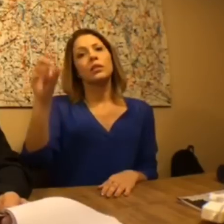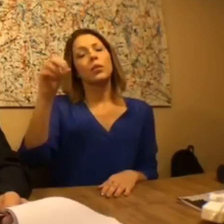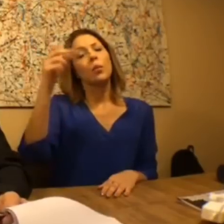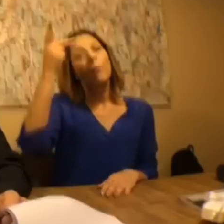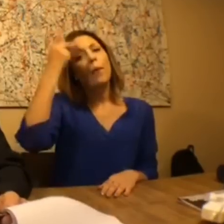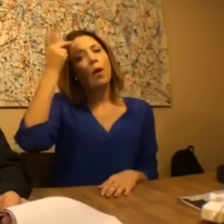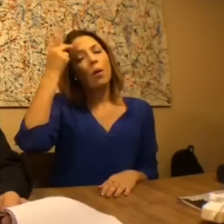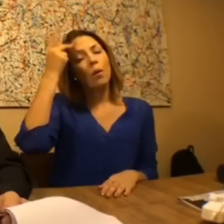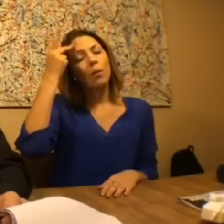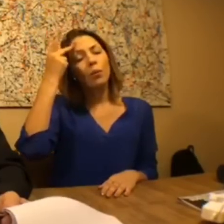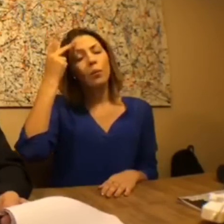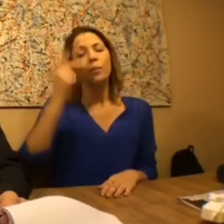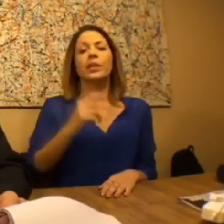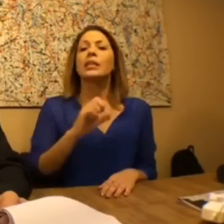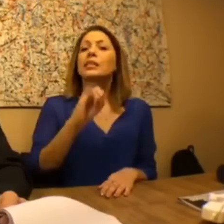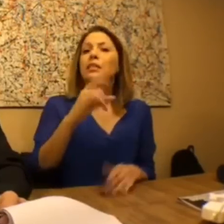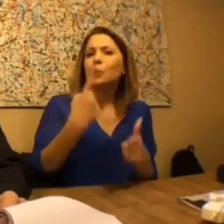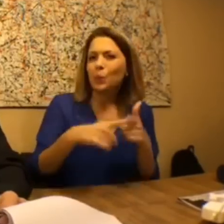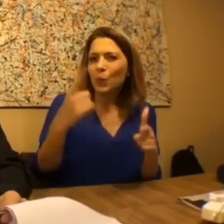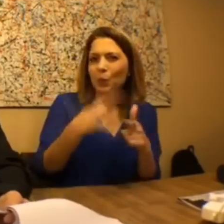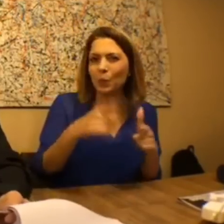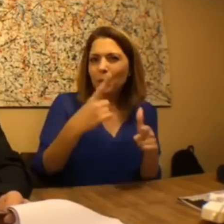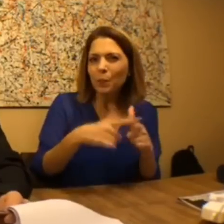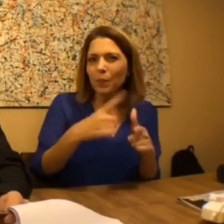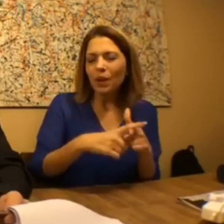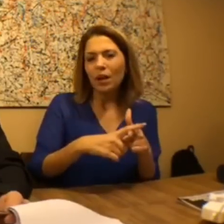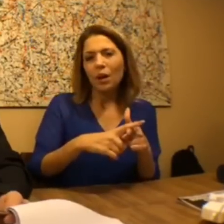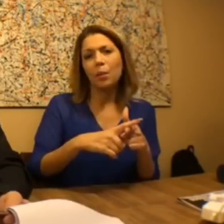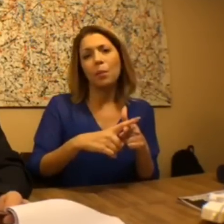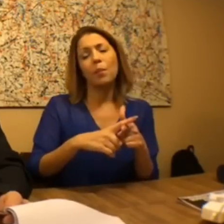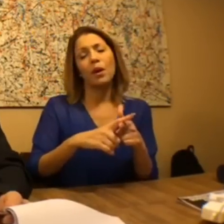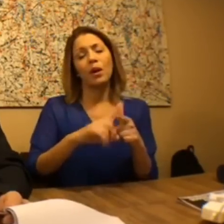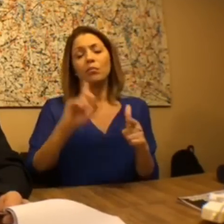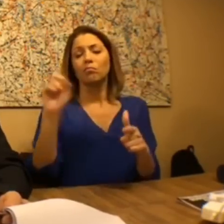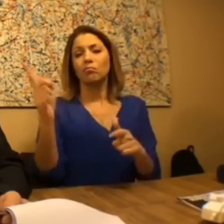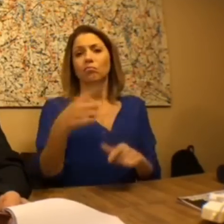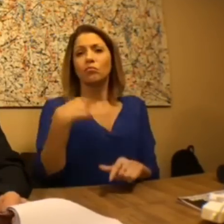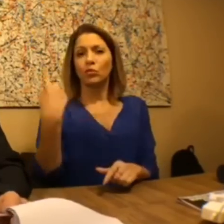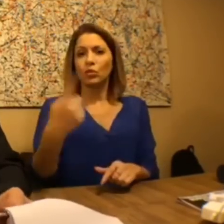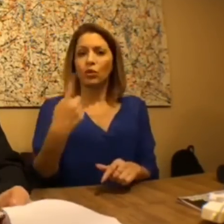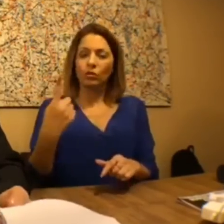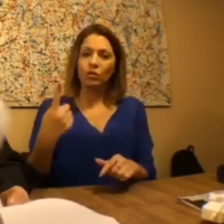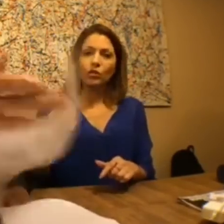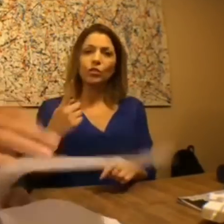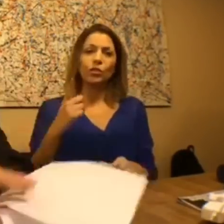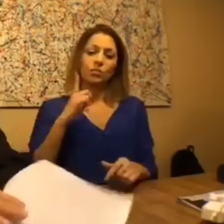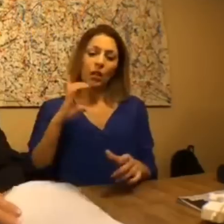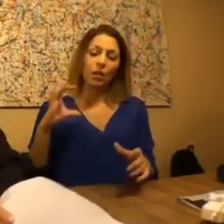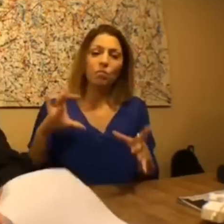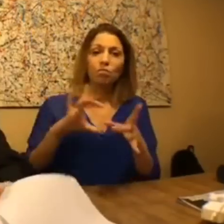com um país qualquer aqui, o problema é de todo mundo. Como, por exemplo, o da Venezuela. O objetivo é defender a Venezuela.